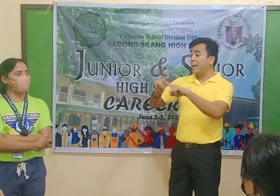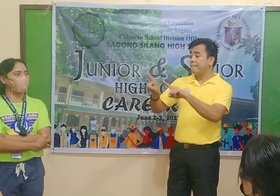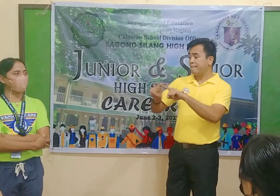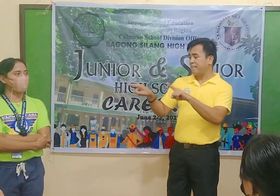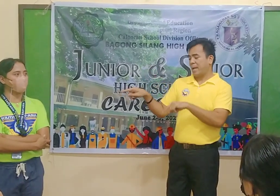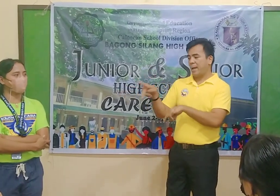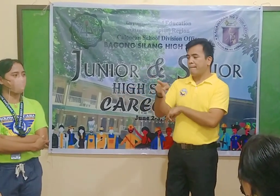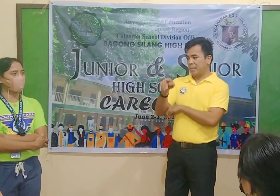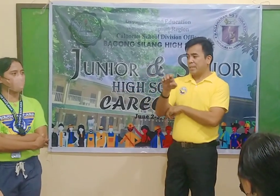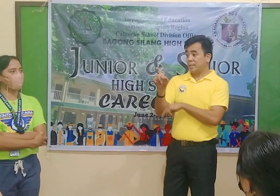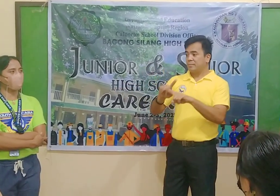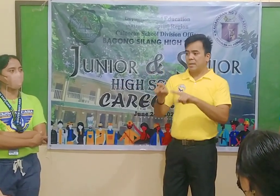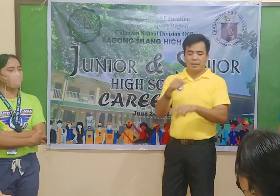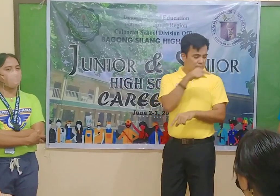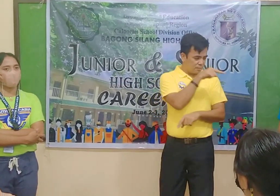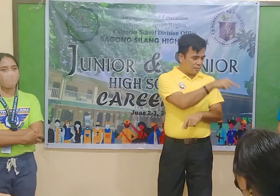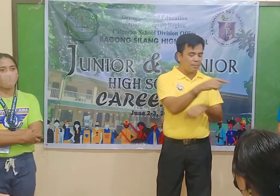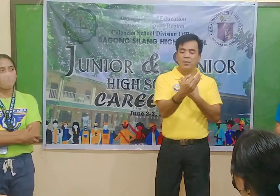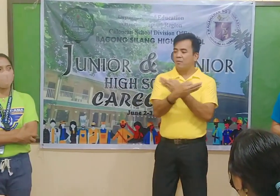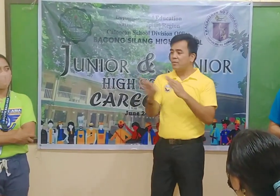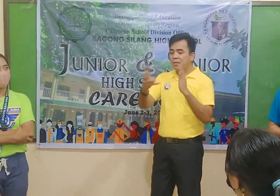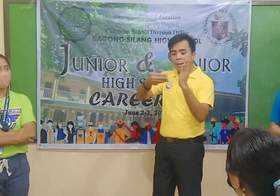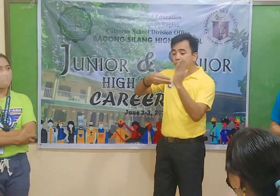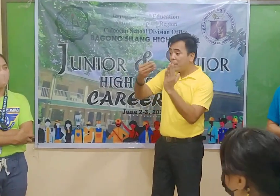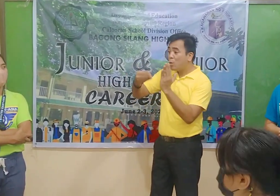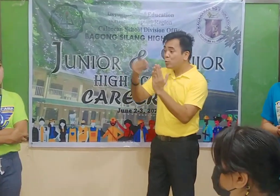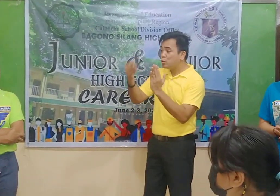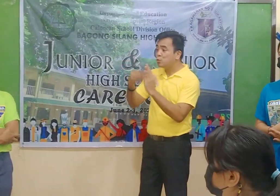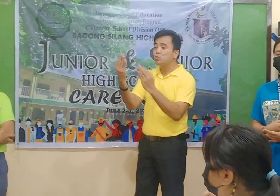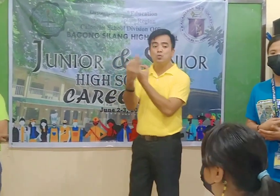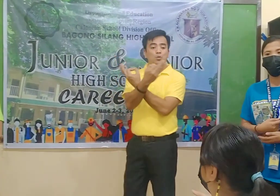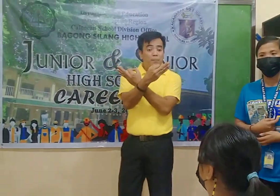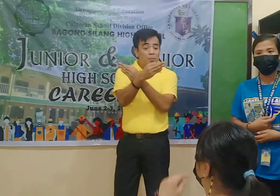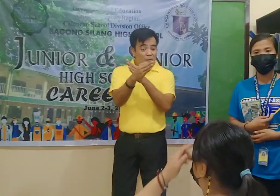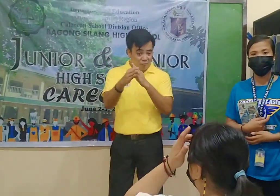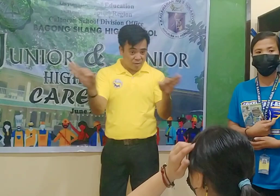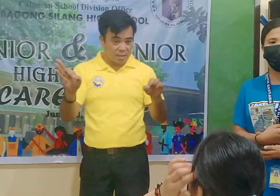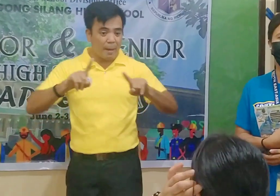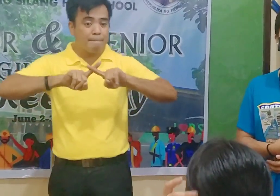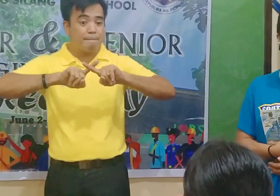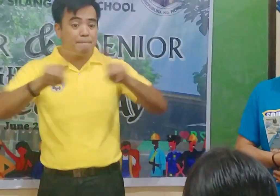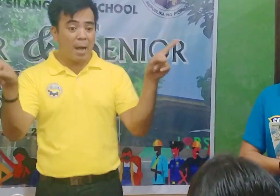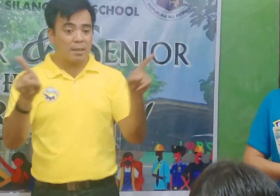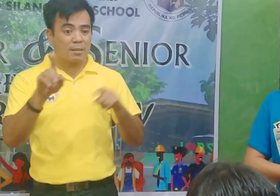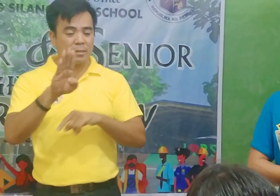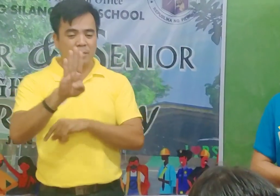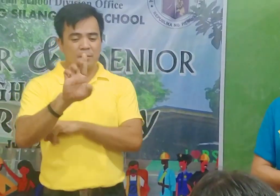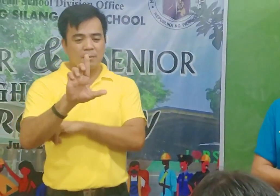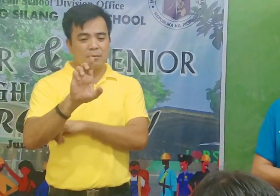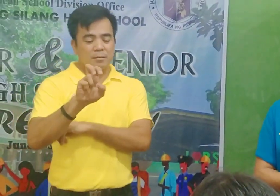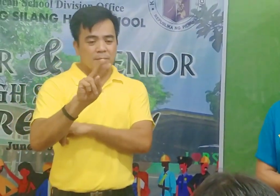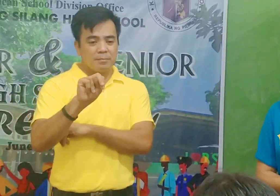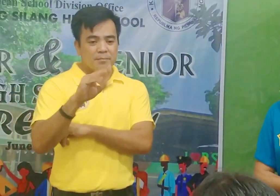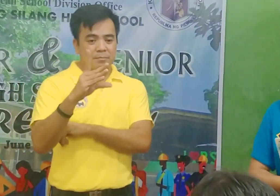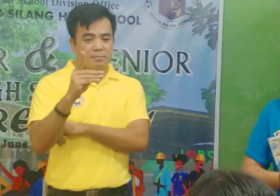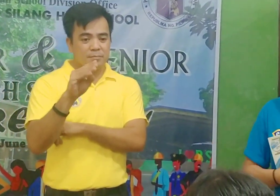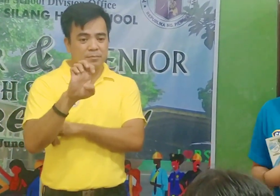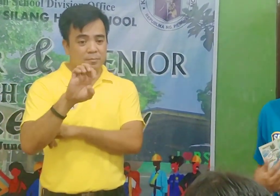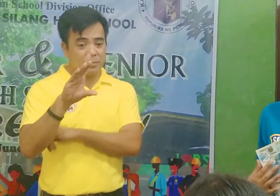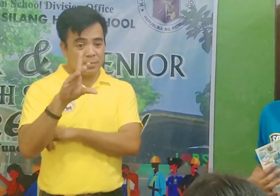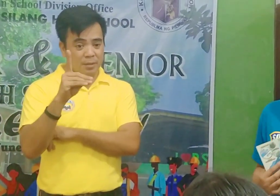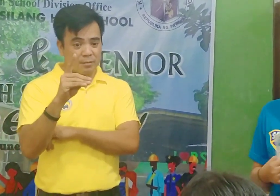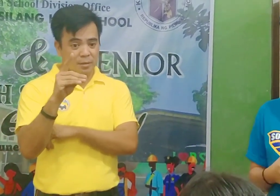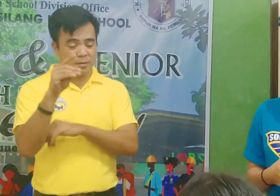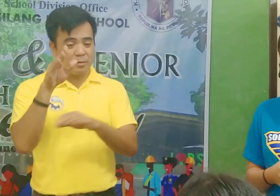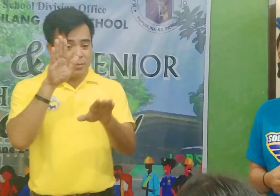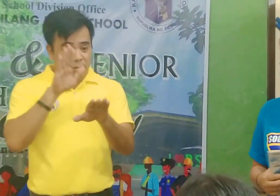So, libre din po yung modules, pero para po sa kanila, blended online po yung ino-offer namin sa kanila. Mas okay po na face-to-face po